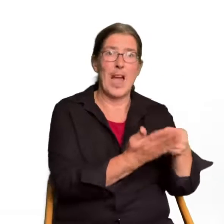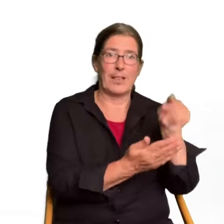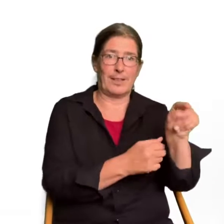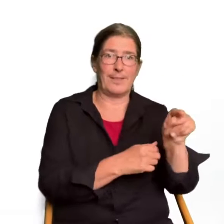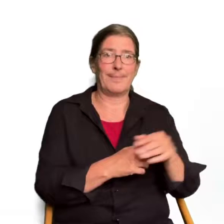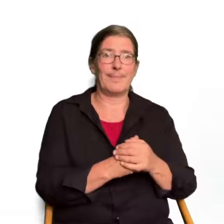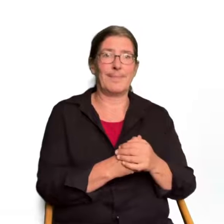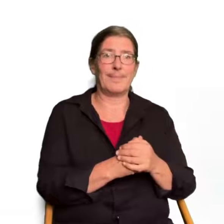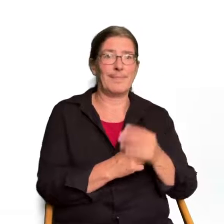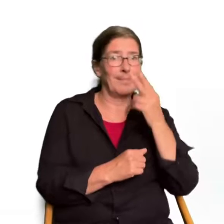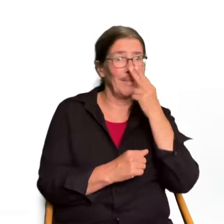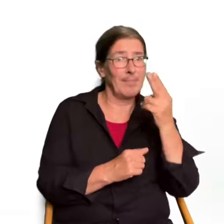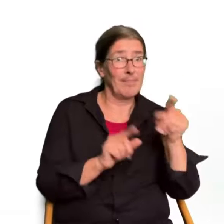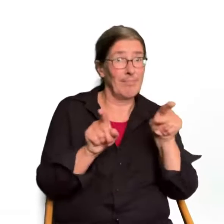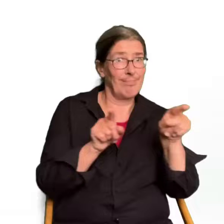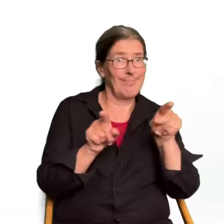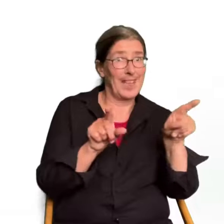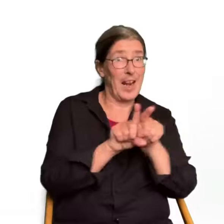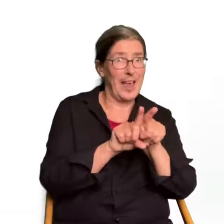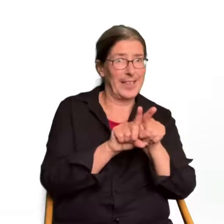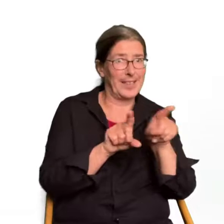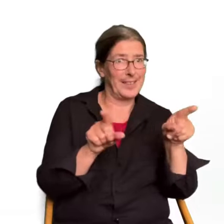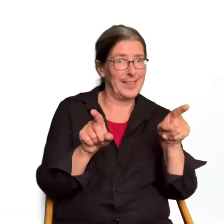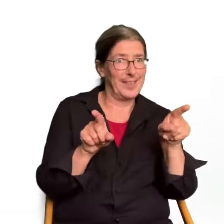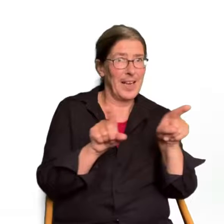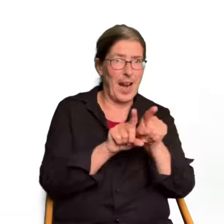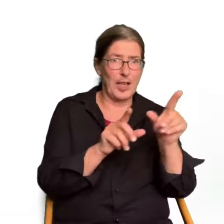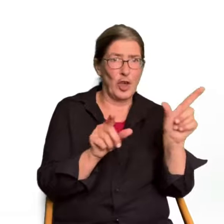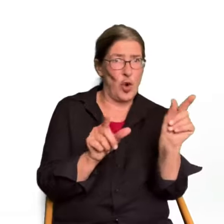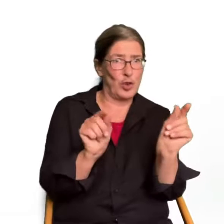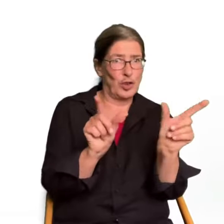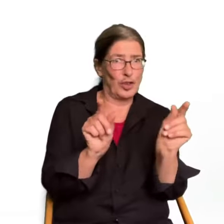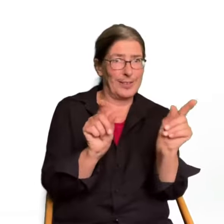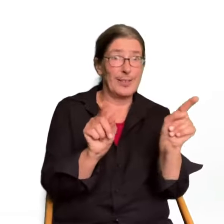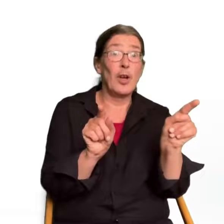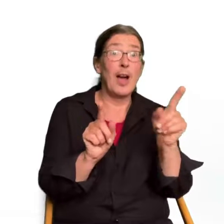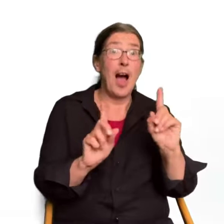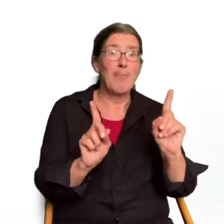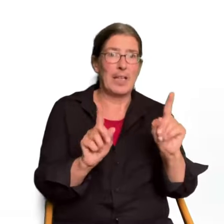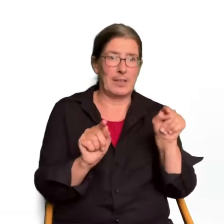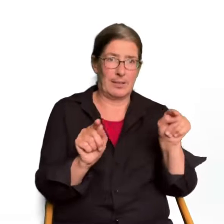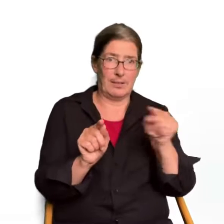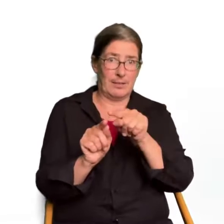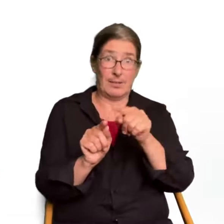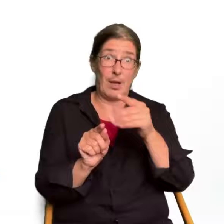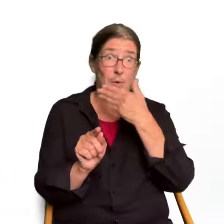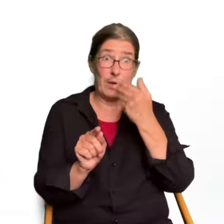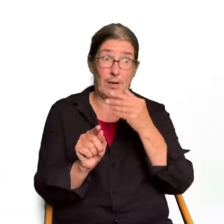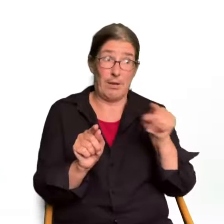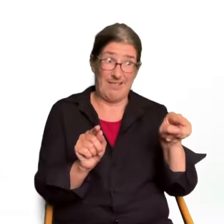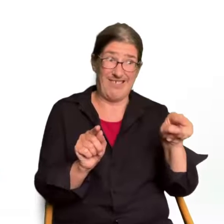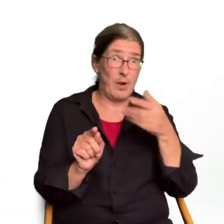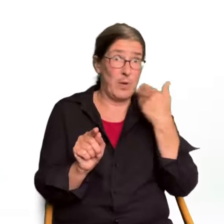seht das ist der gleiche Wert das ist die gleiche Größe nur nicht in Prozent